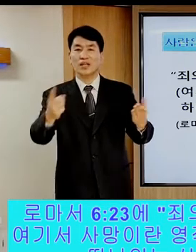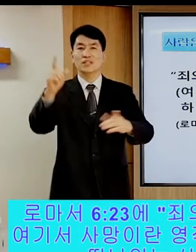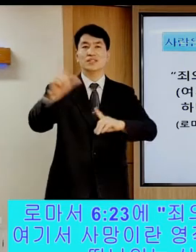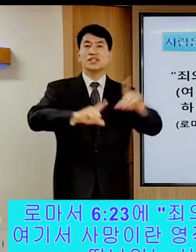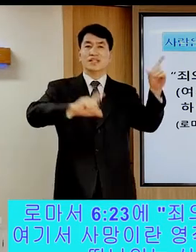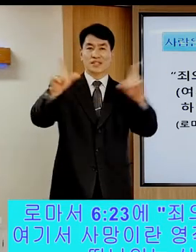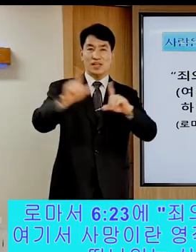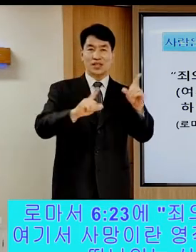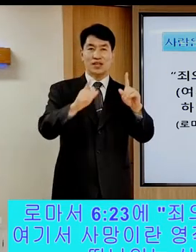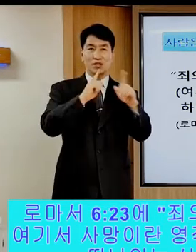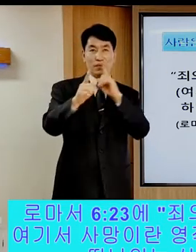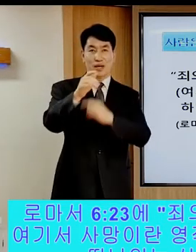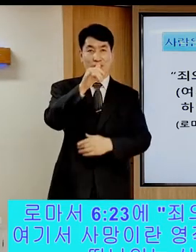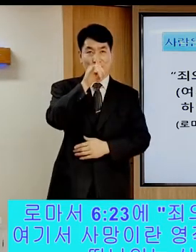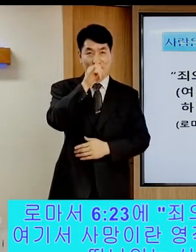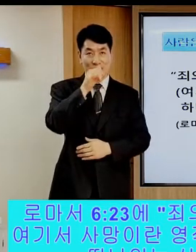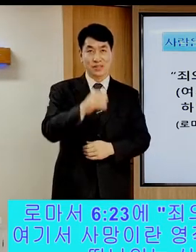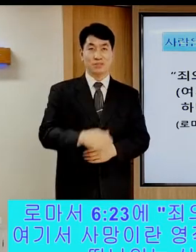있는 상태를 말하고 있습니다.